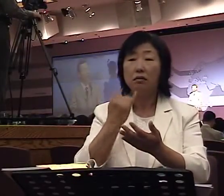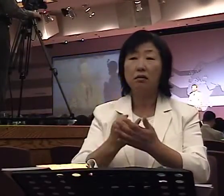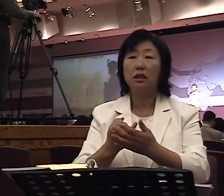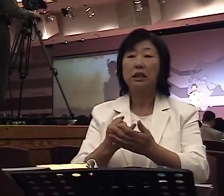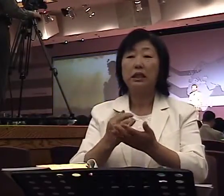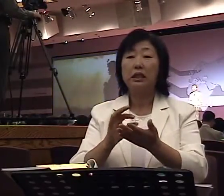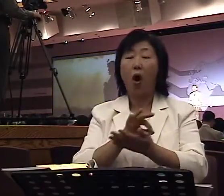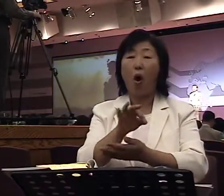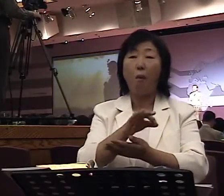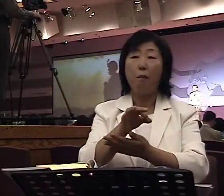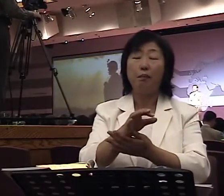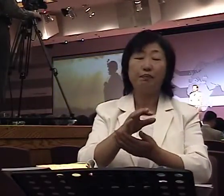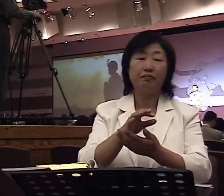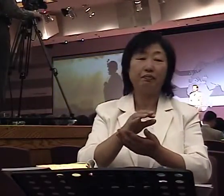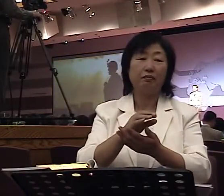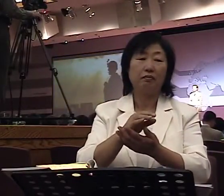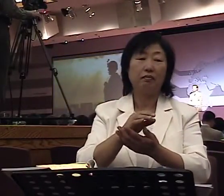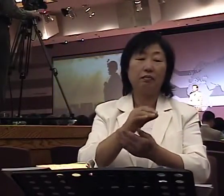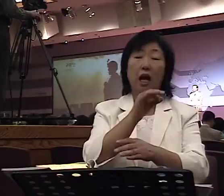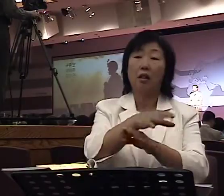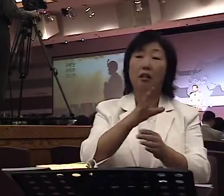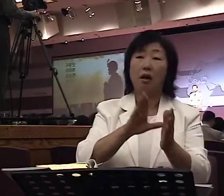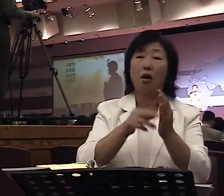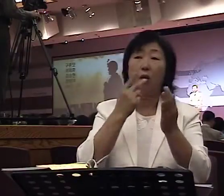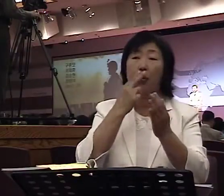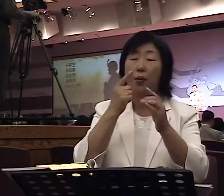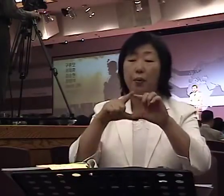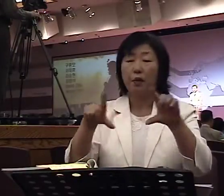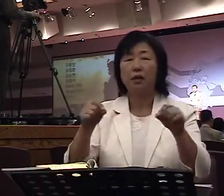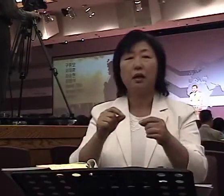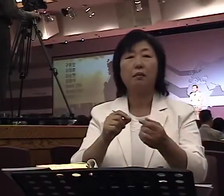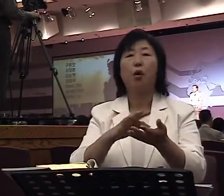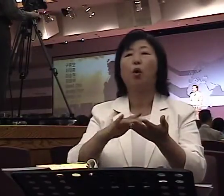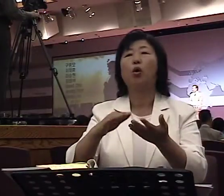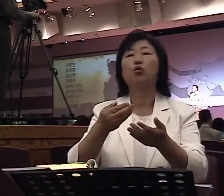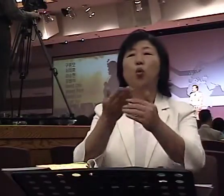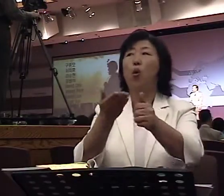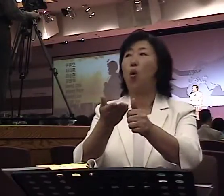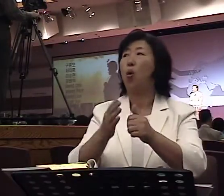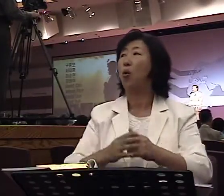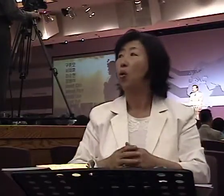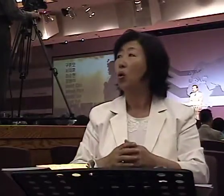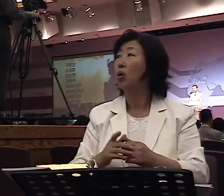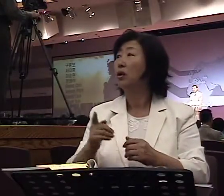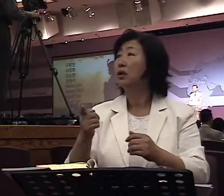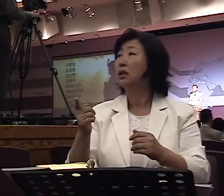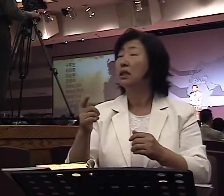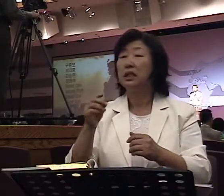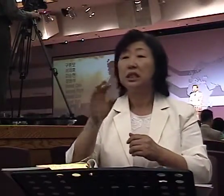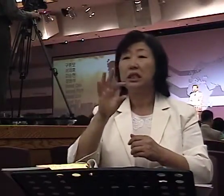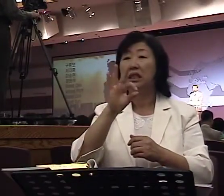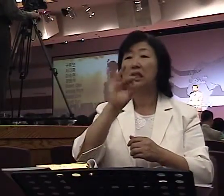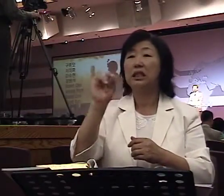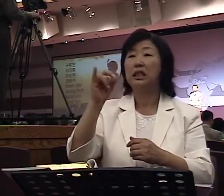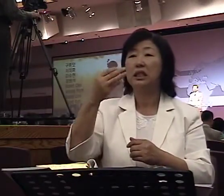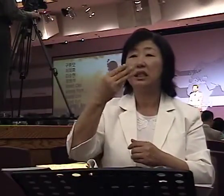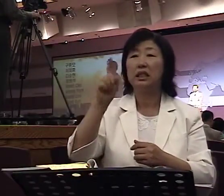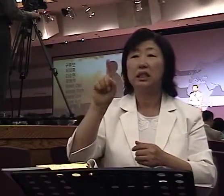보여주실래요? 영상으로. 이들은 우리의 형제들, 우리의 지체들입니다. 지금 이라크에